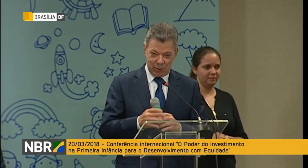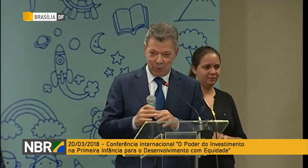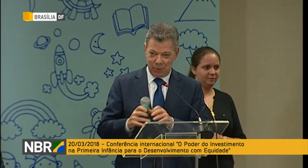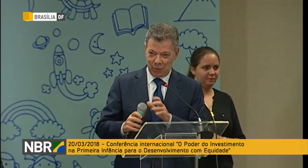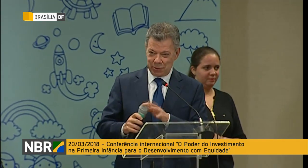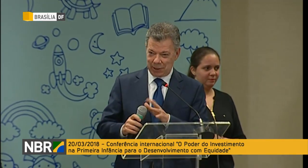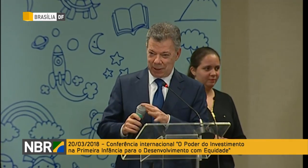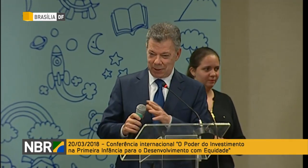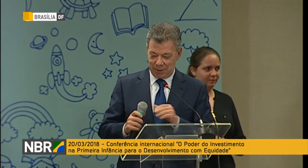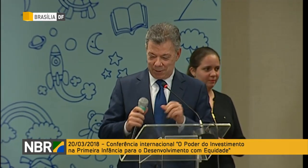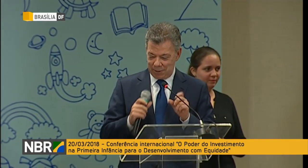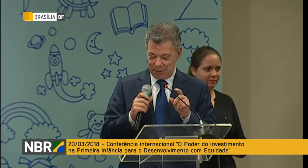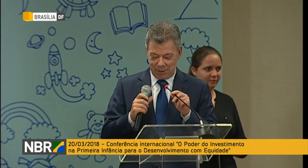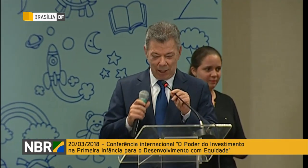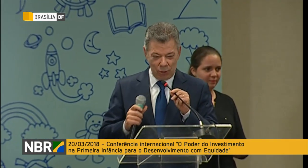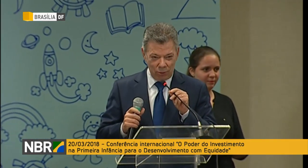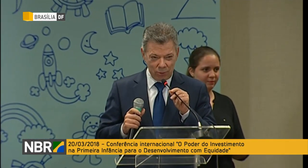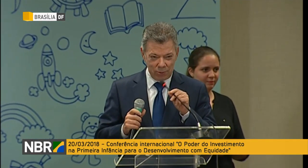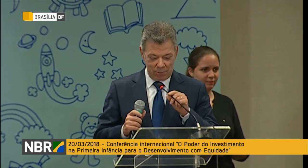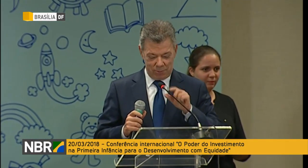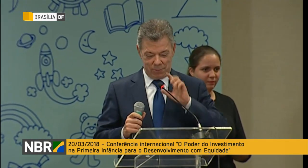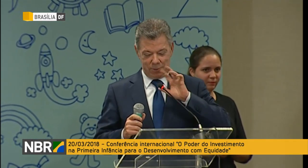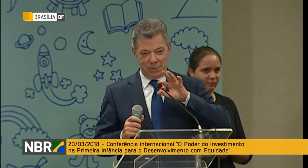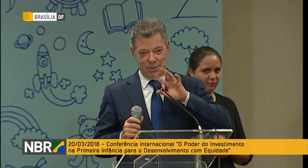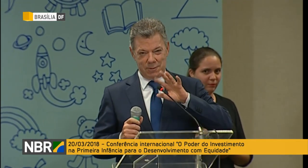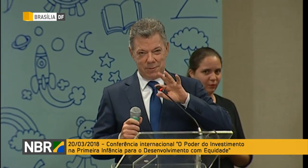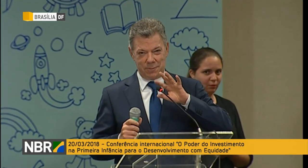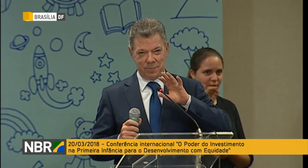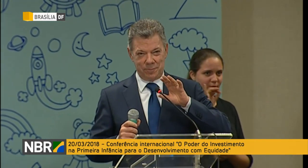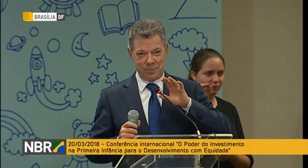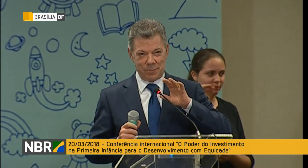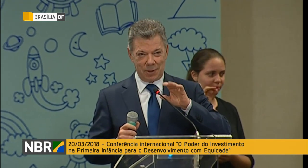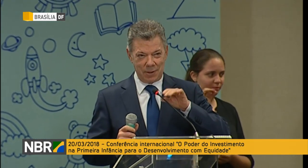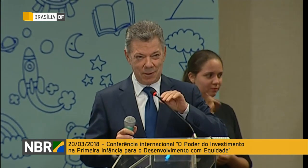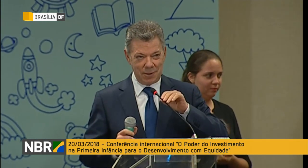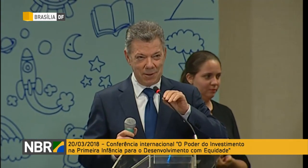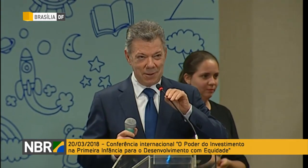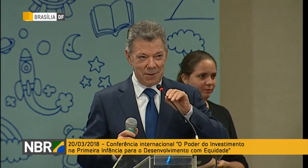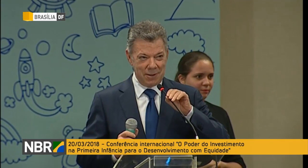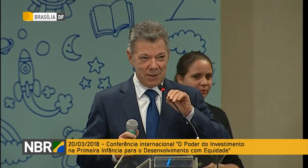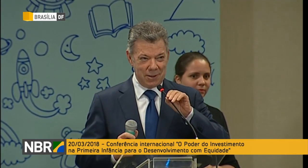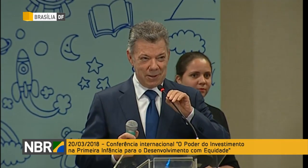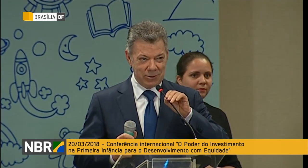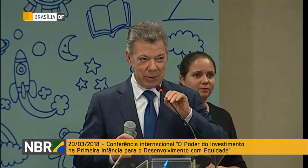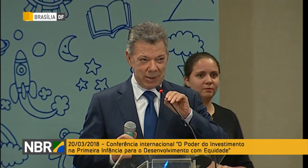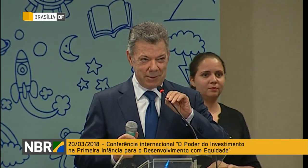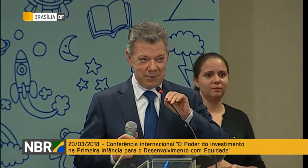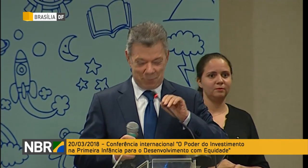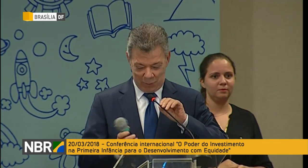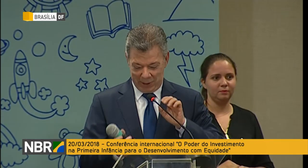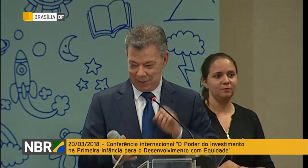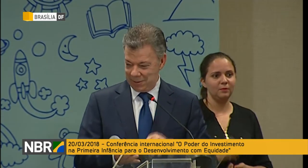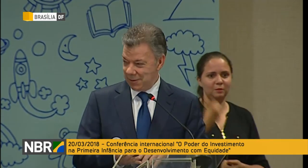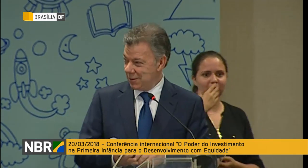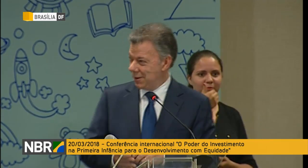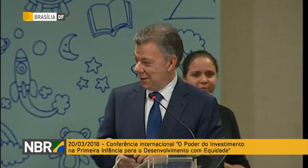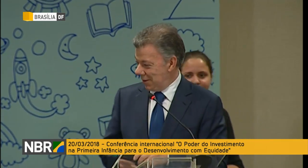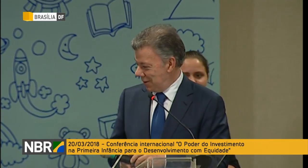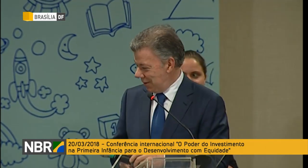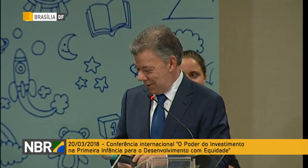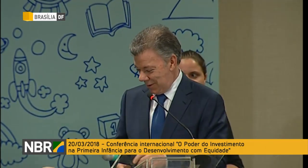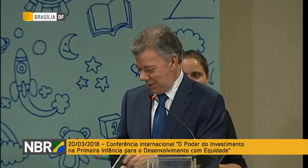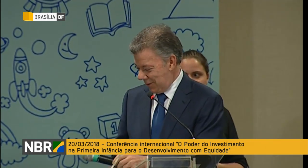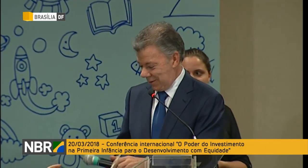Alô? Não está. Alô? Alô? Está bem? Está funcionando? Ok.